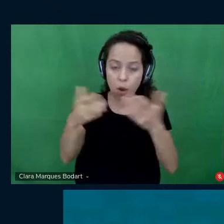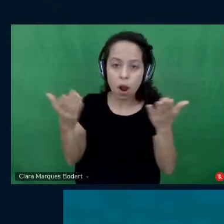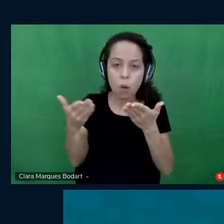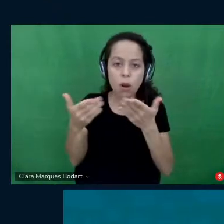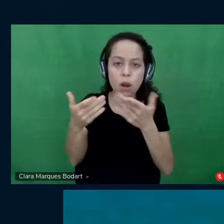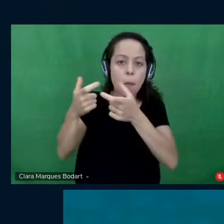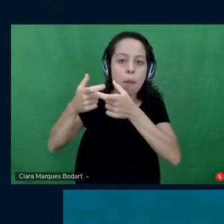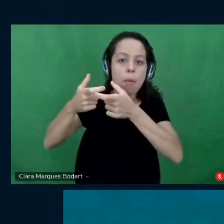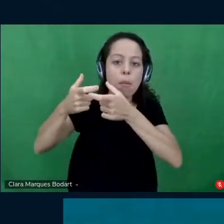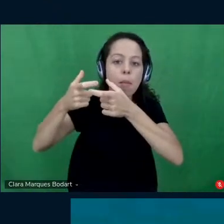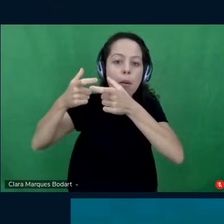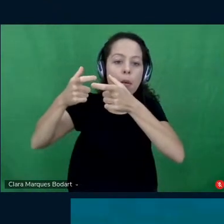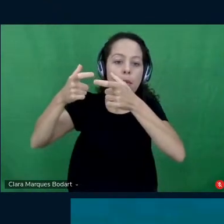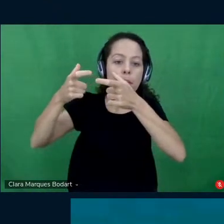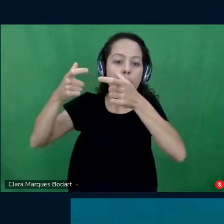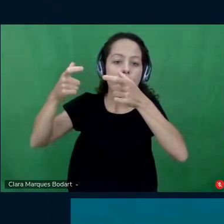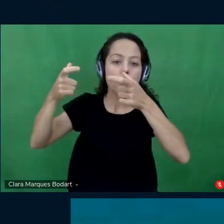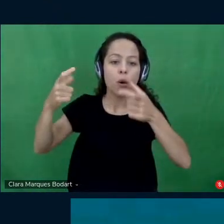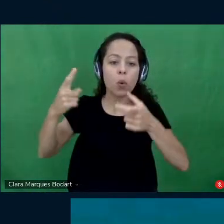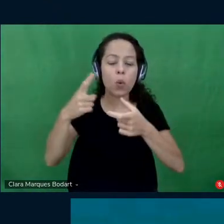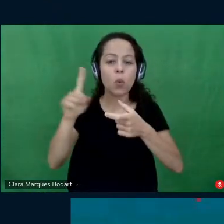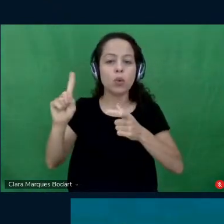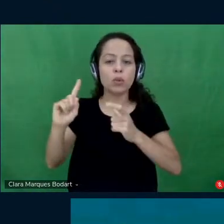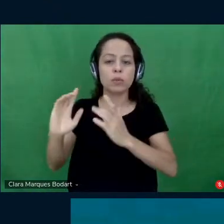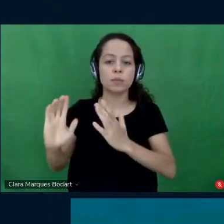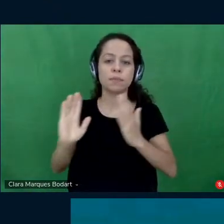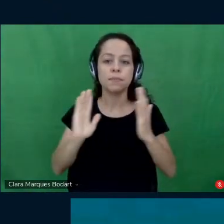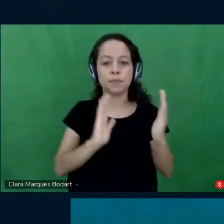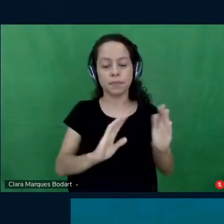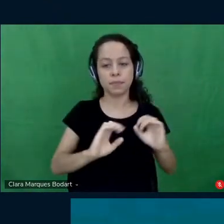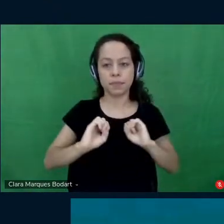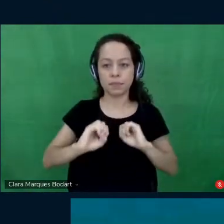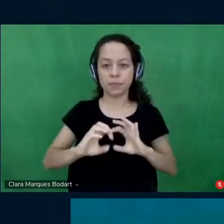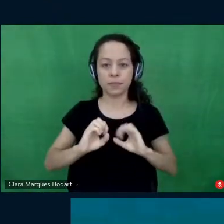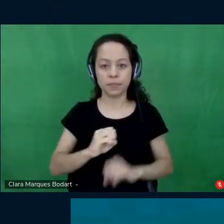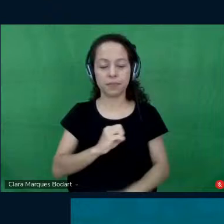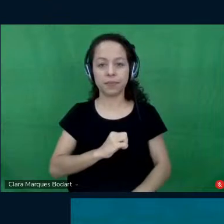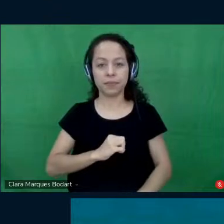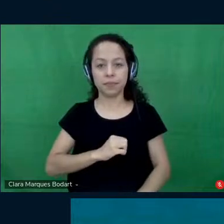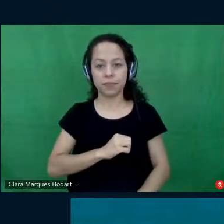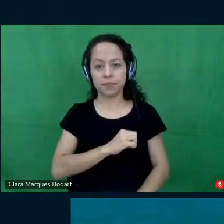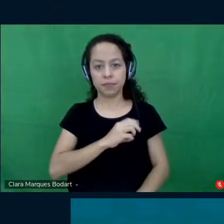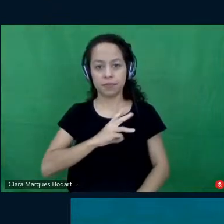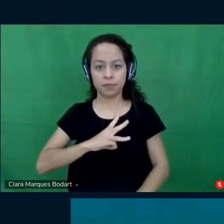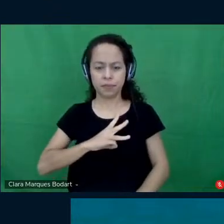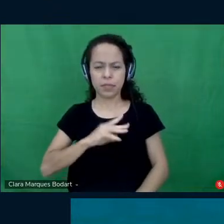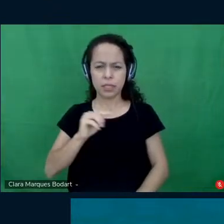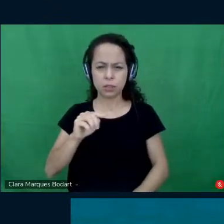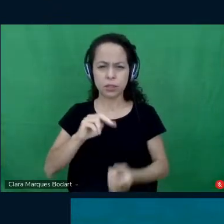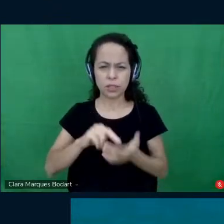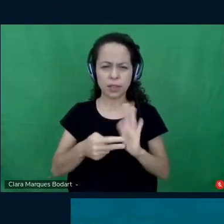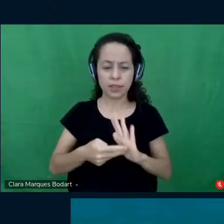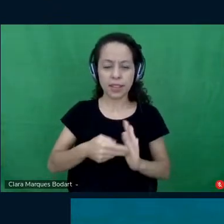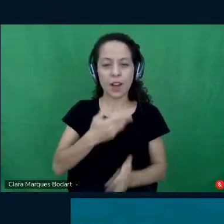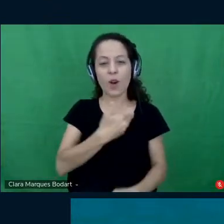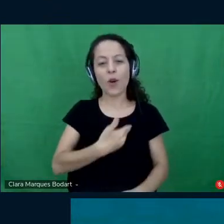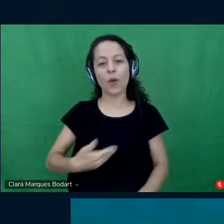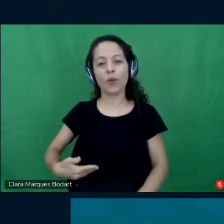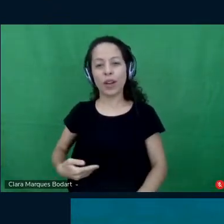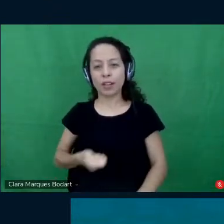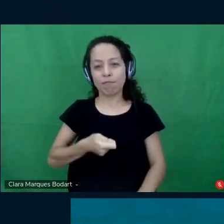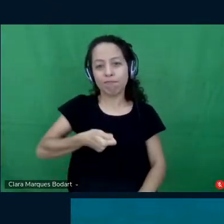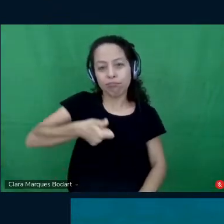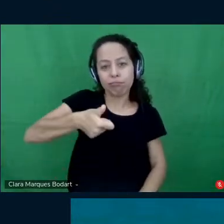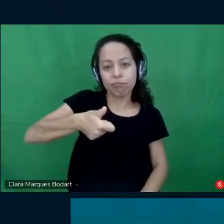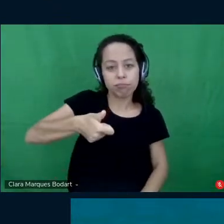brasileira à última etapa da educação básica. Isso foi benesse de algum governo? Não, não foi. Né? Isso